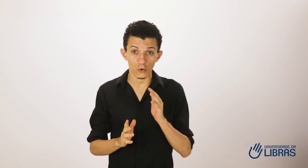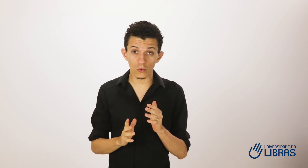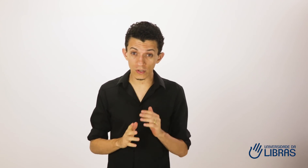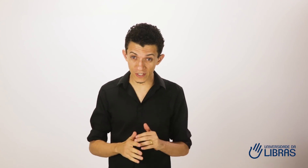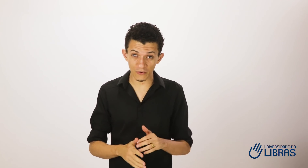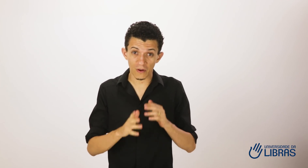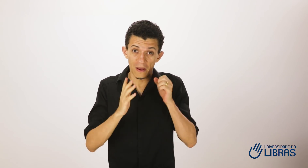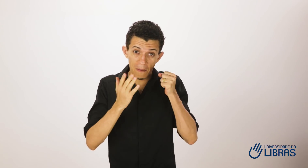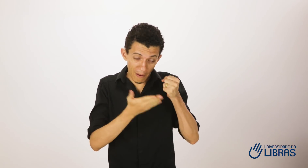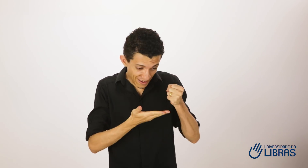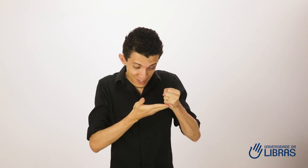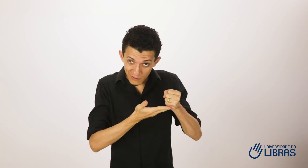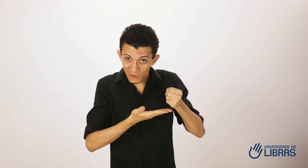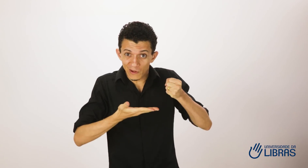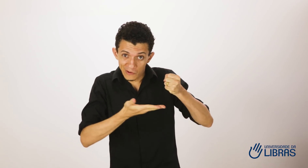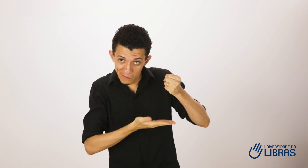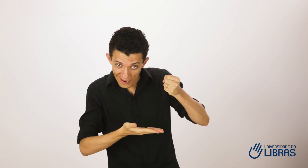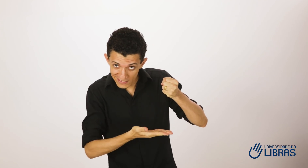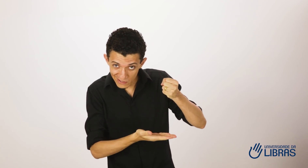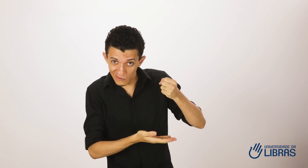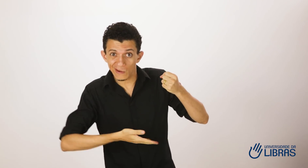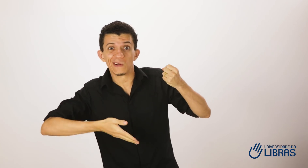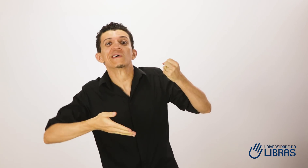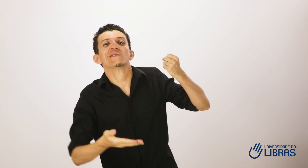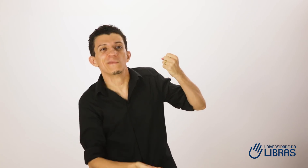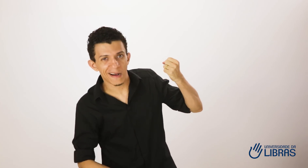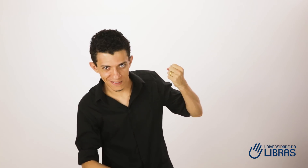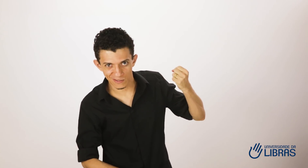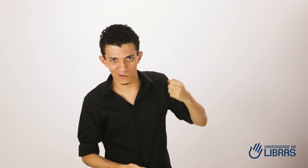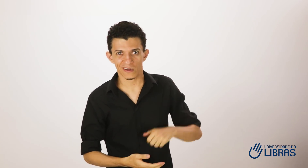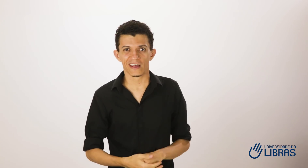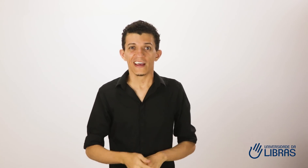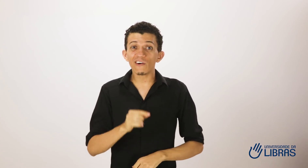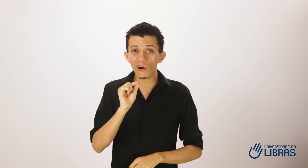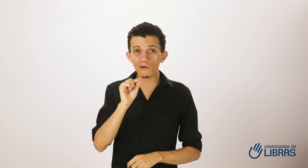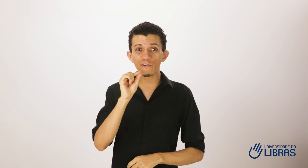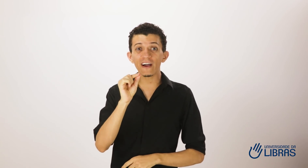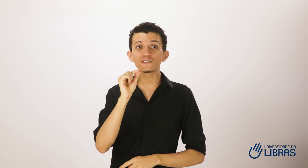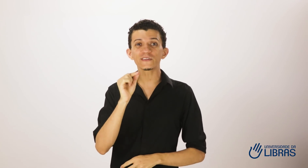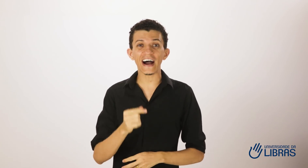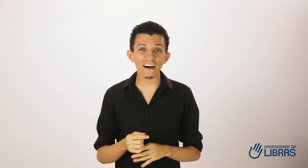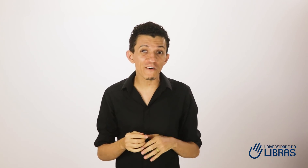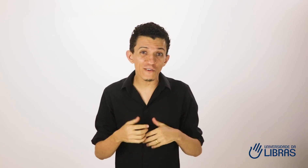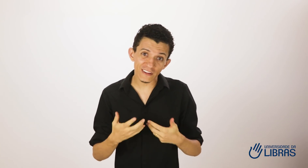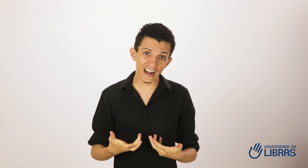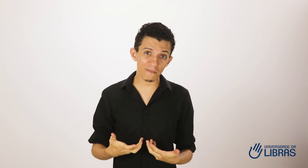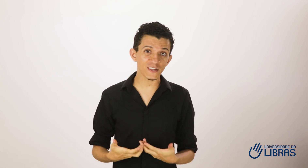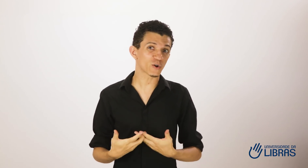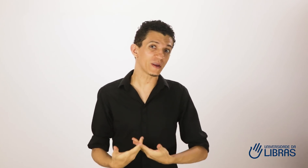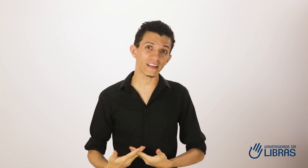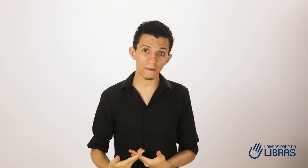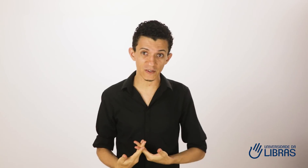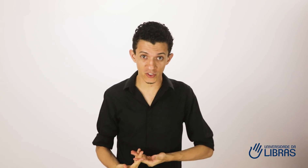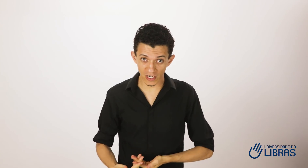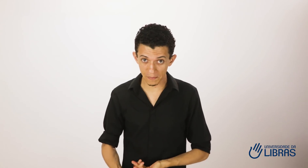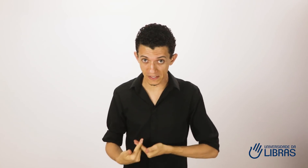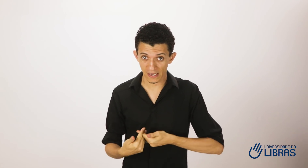num cursinho básico do básico do básico. E eu logo fui ajudar voluntariamente como intérprete de Libras